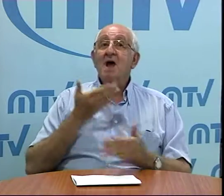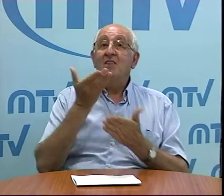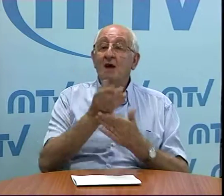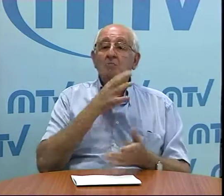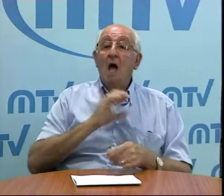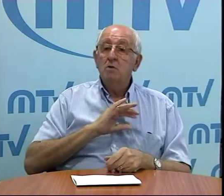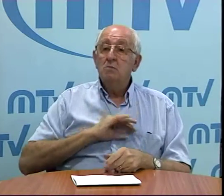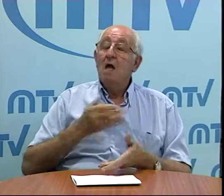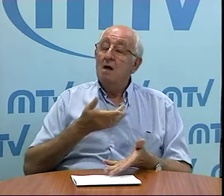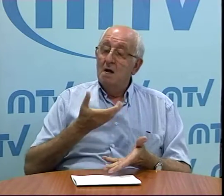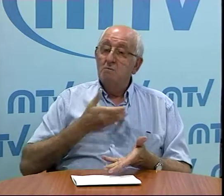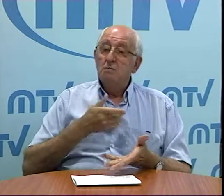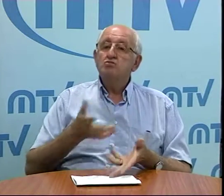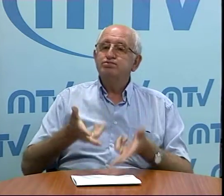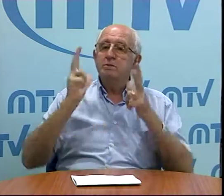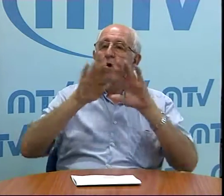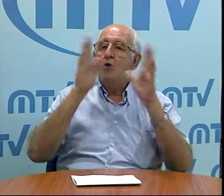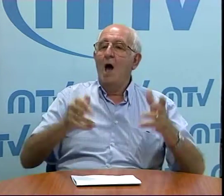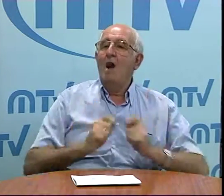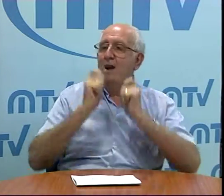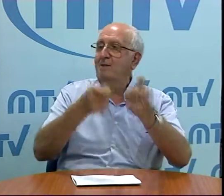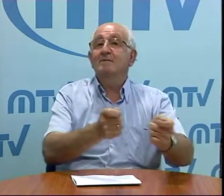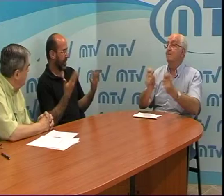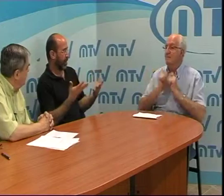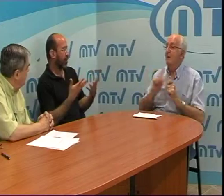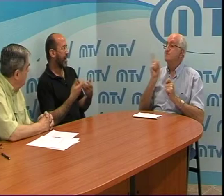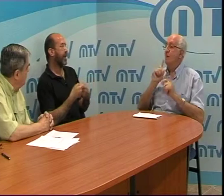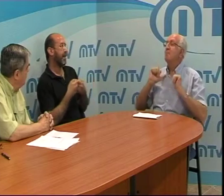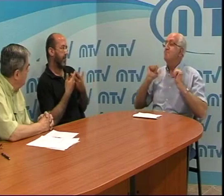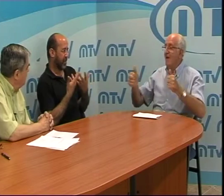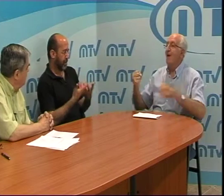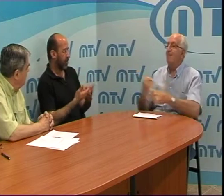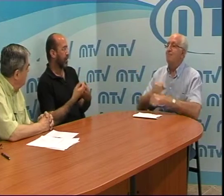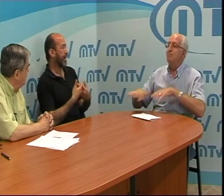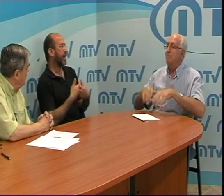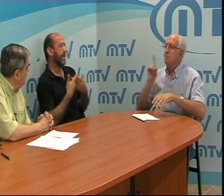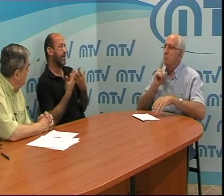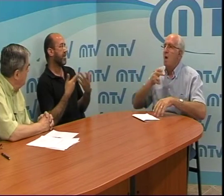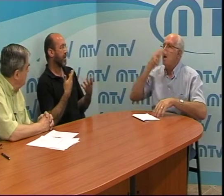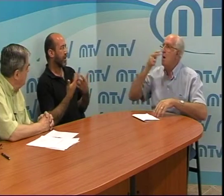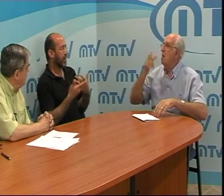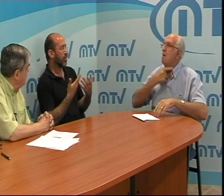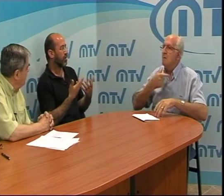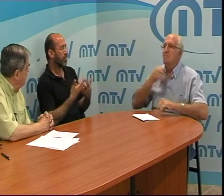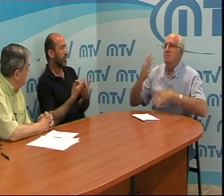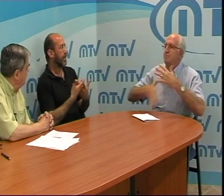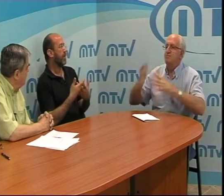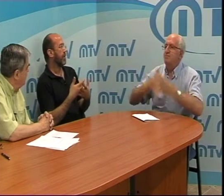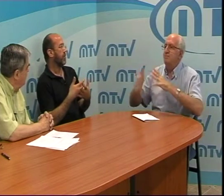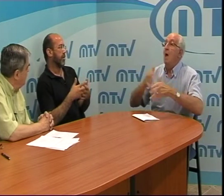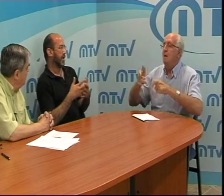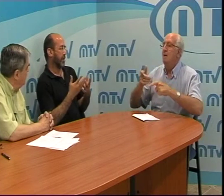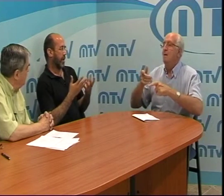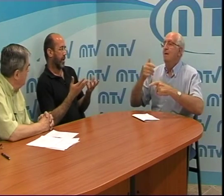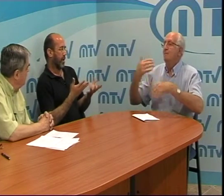con tu familia, etcétera. Y en el ayuntamiento fue cuando yo pedí que me dieran un local, me cedieron un local y ya empecé a trabajar con los sordos